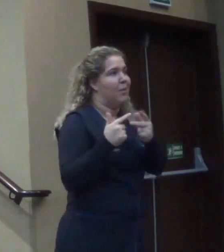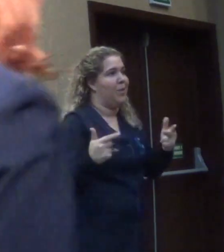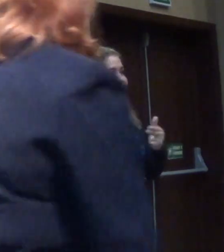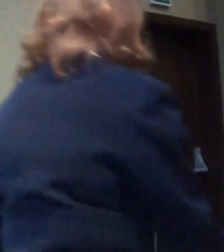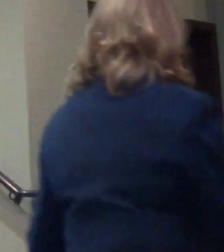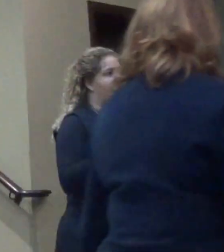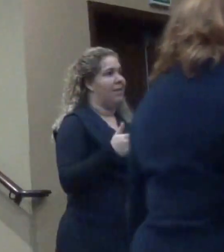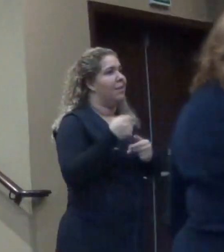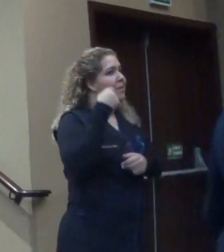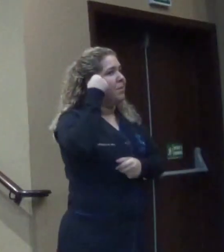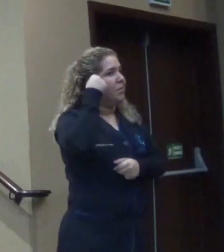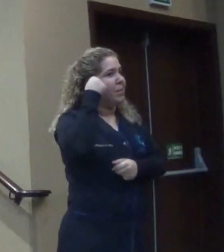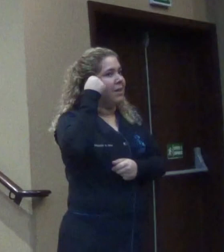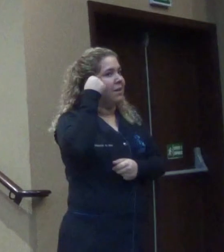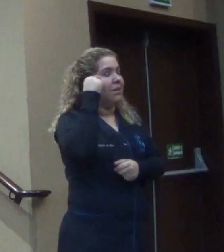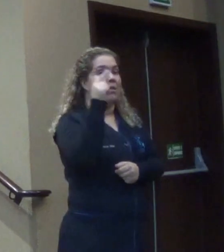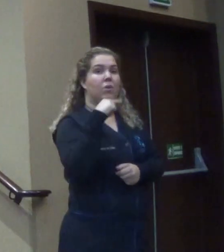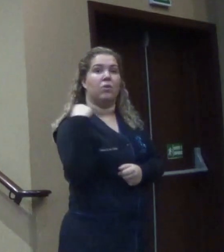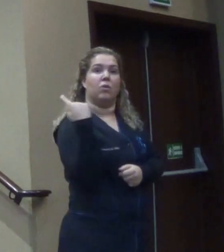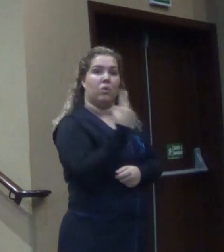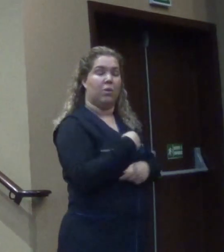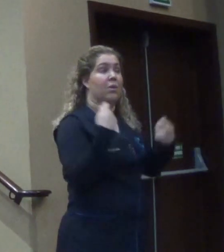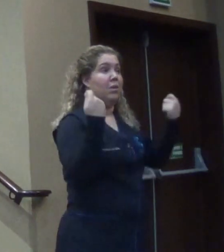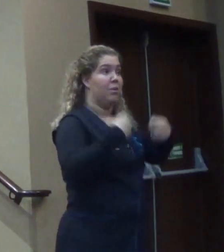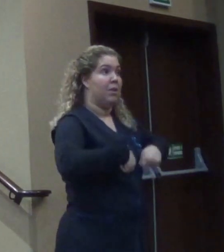disso nós devemos trabalhar nas nossas campanhas.